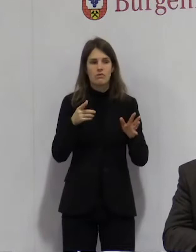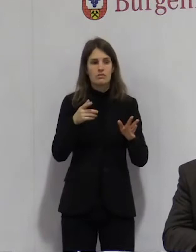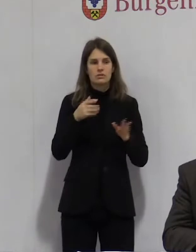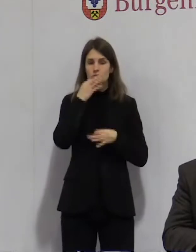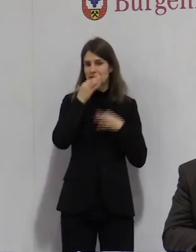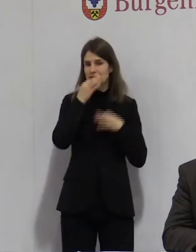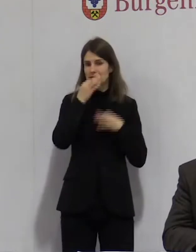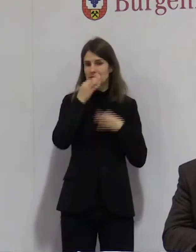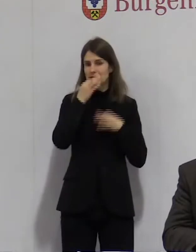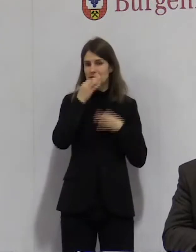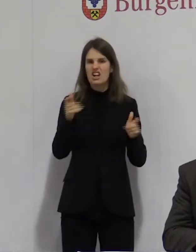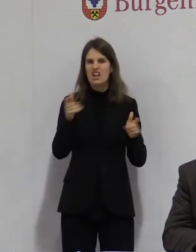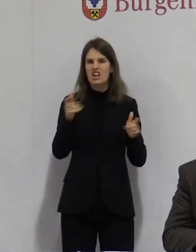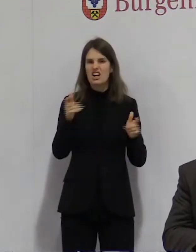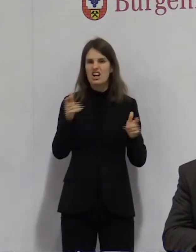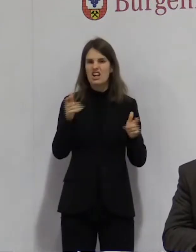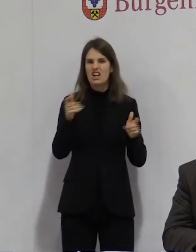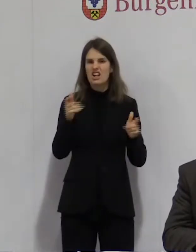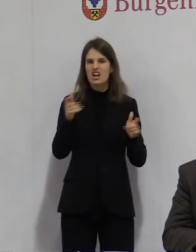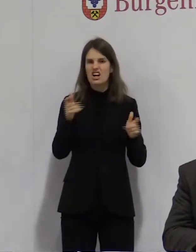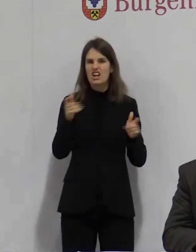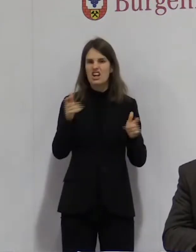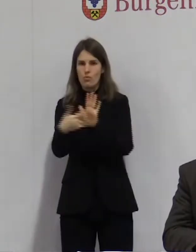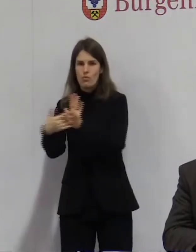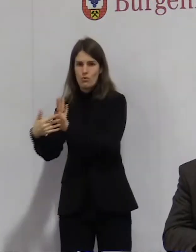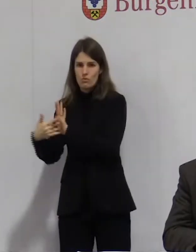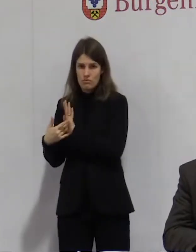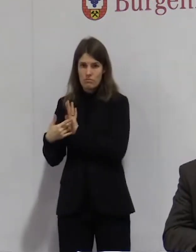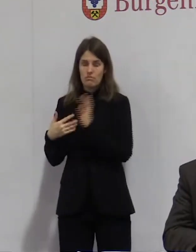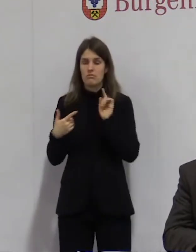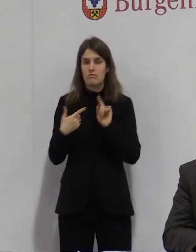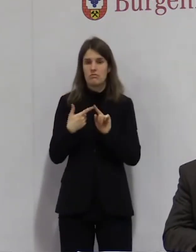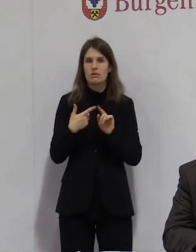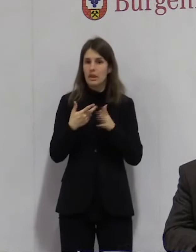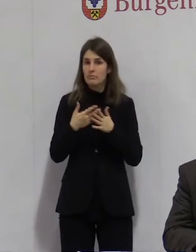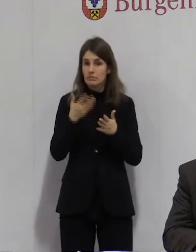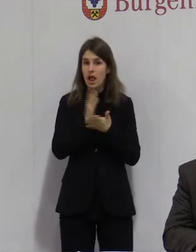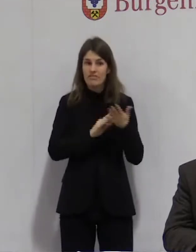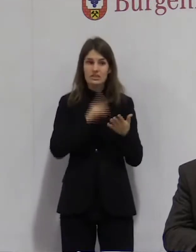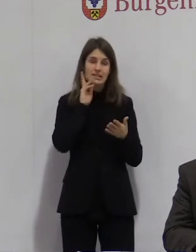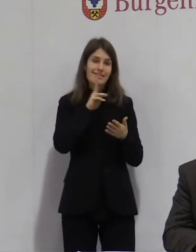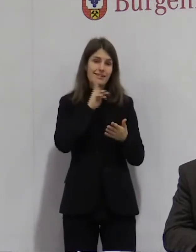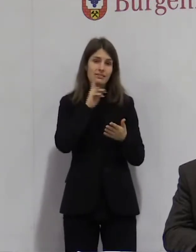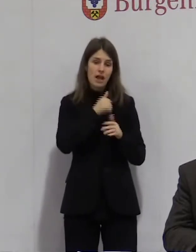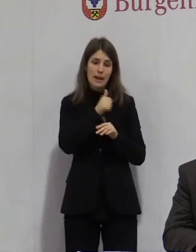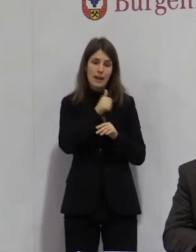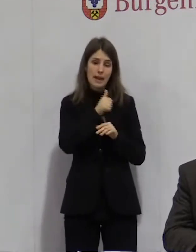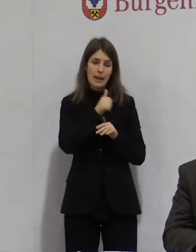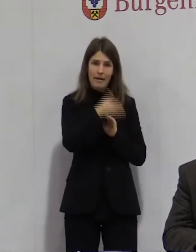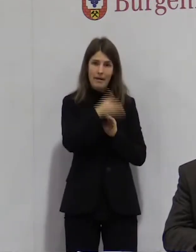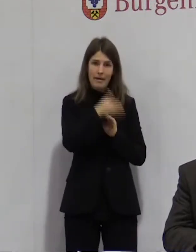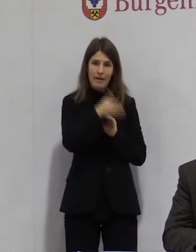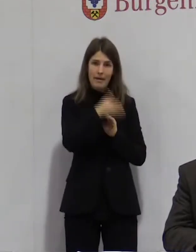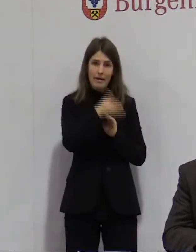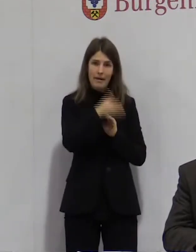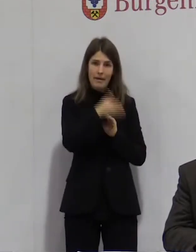Verschärfung der Quarantäneüberwachung, die dort stattfinden, teilweise tägliche Kontrollen und auch die Möglichkeit, dass